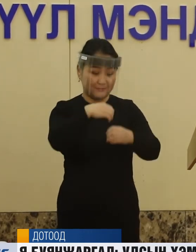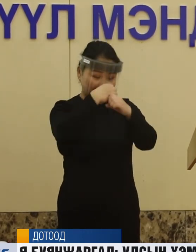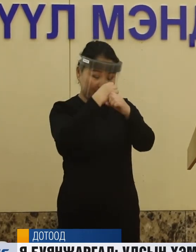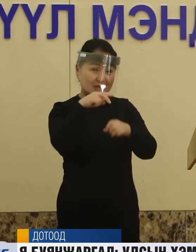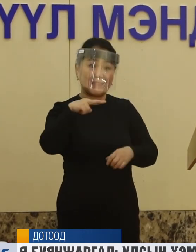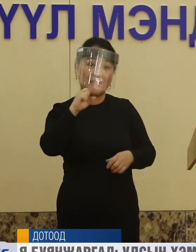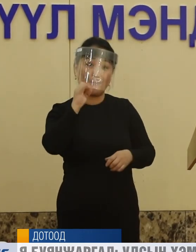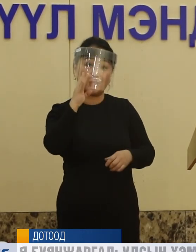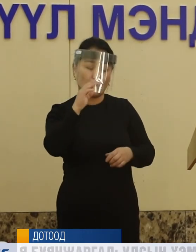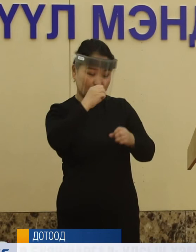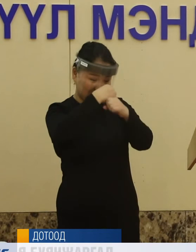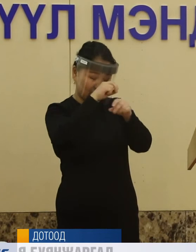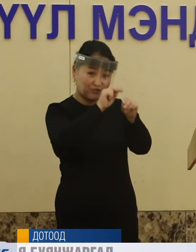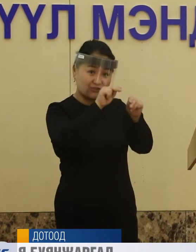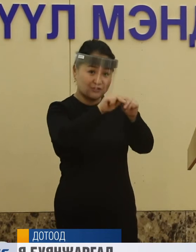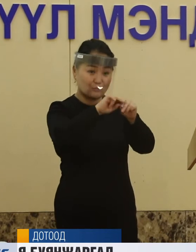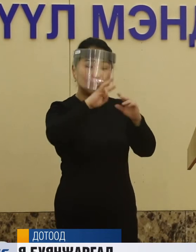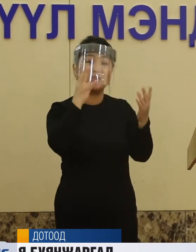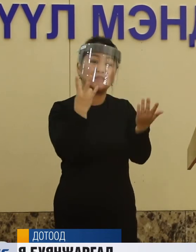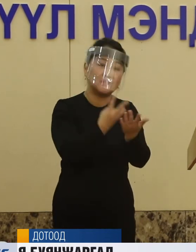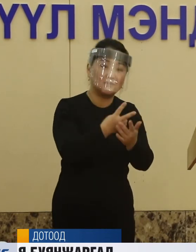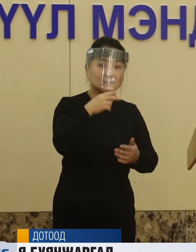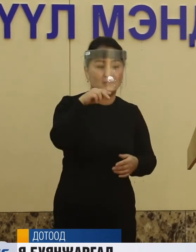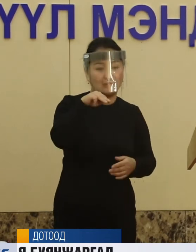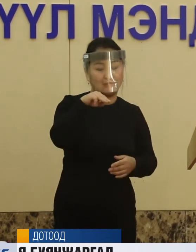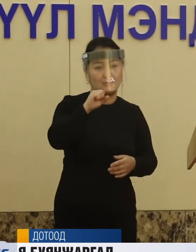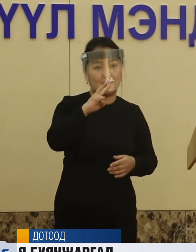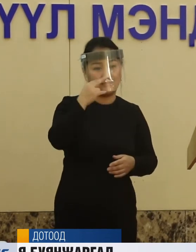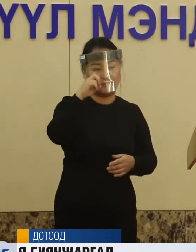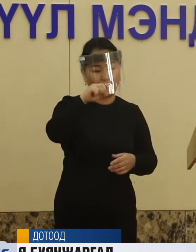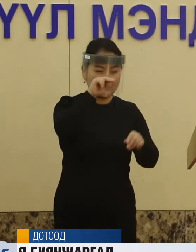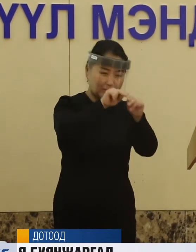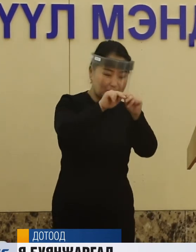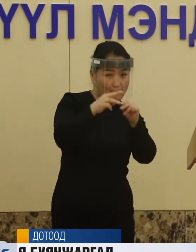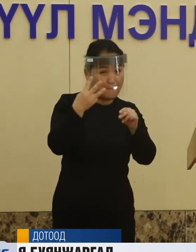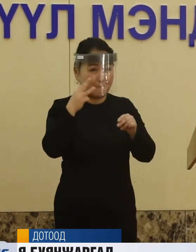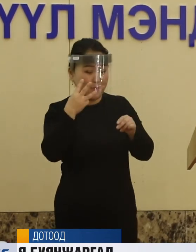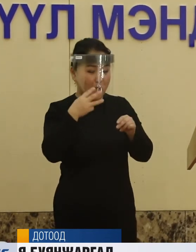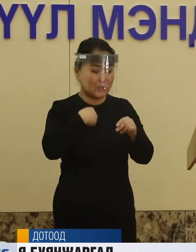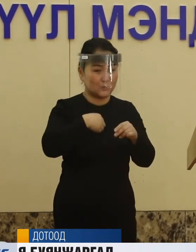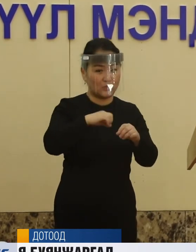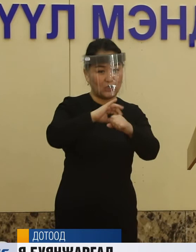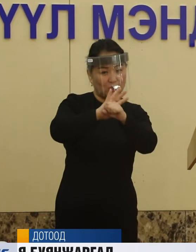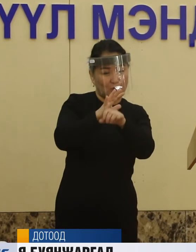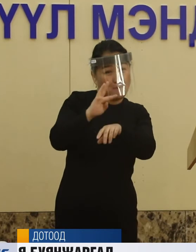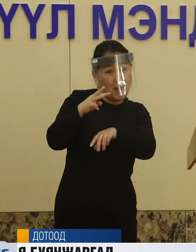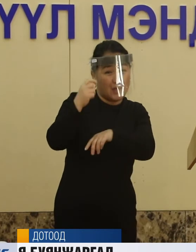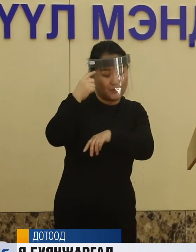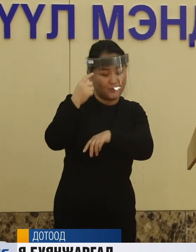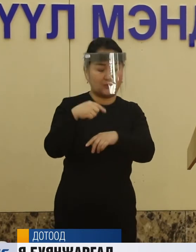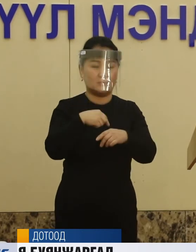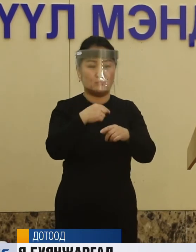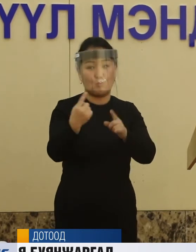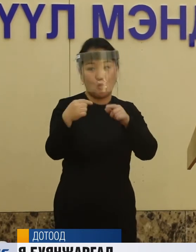шинжилгээнүүд нийтдээ бол энэ тандалтын харуултан тандалт болон одоо коронавирусын сэжигтэй мөн бас